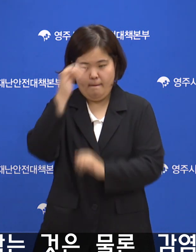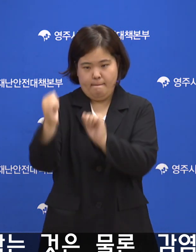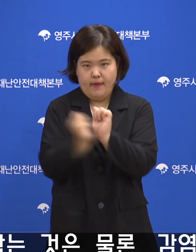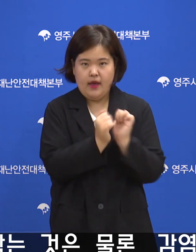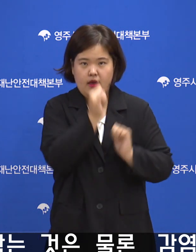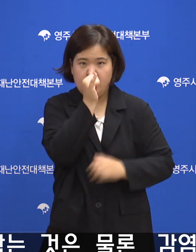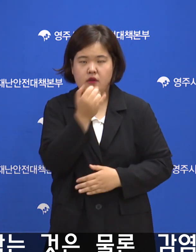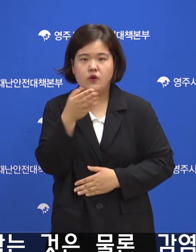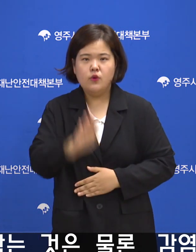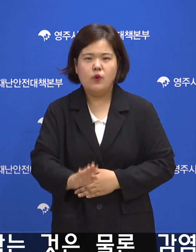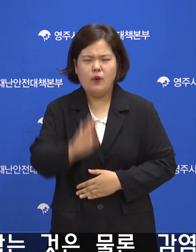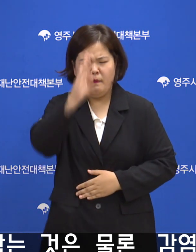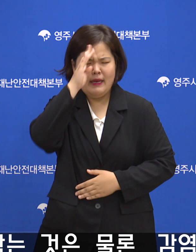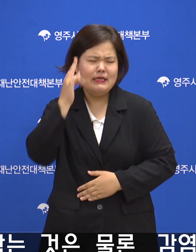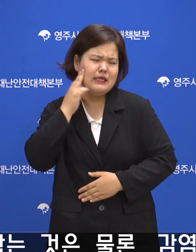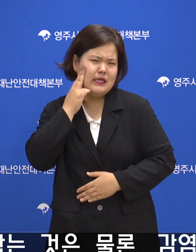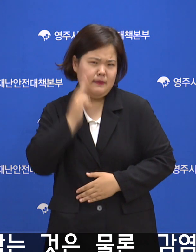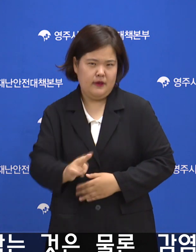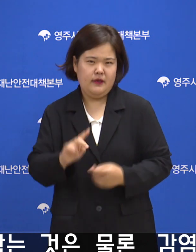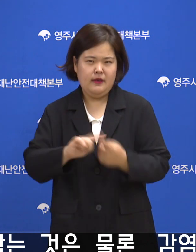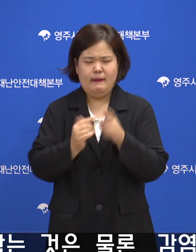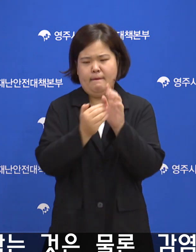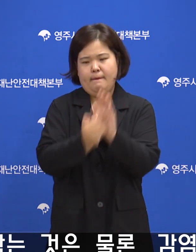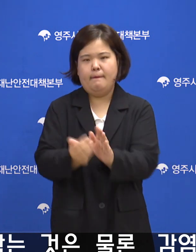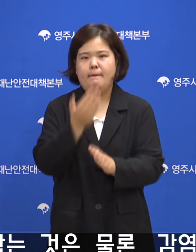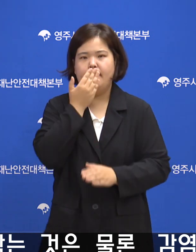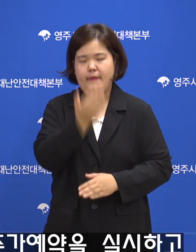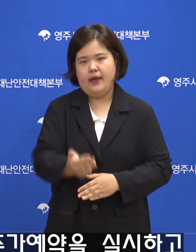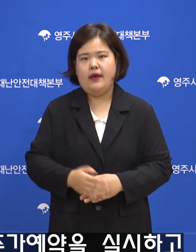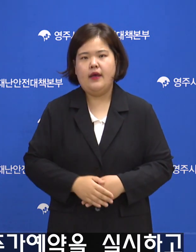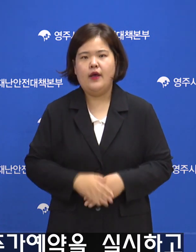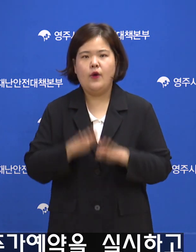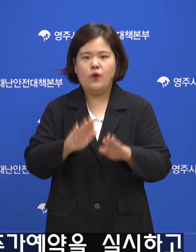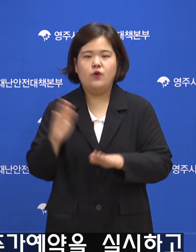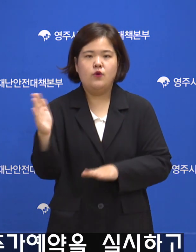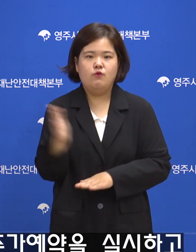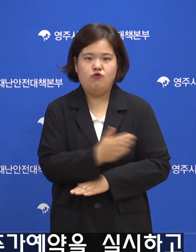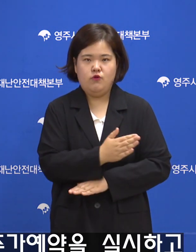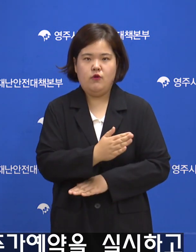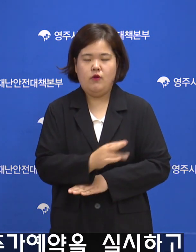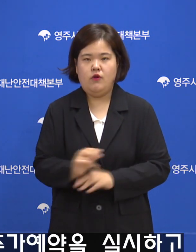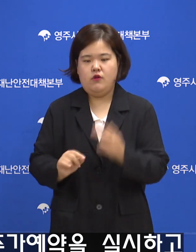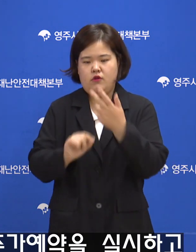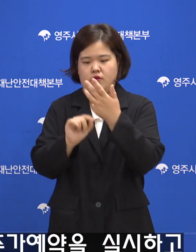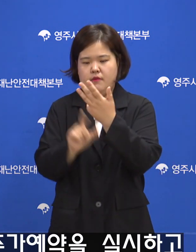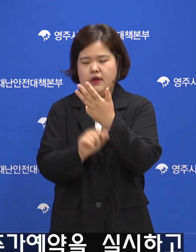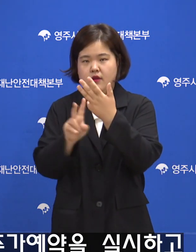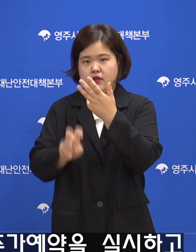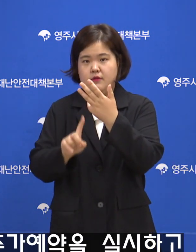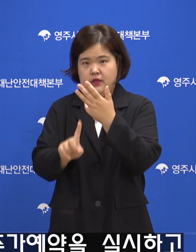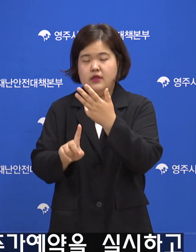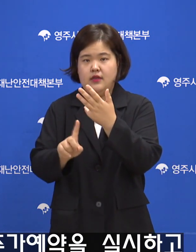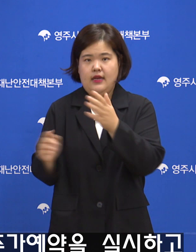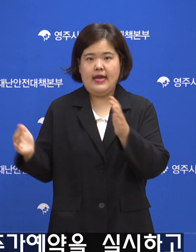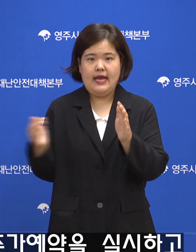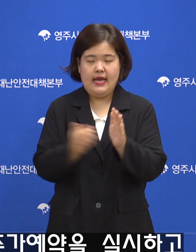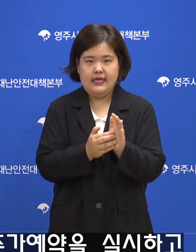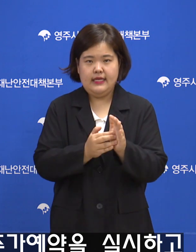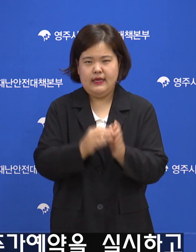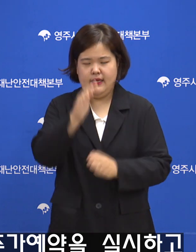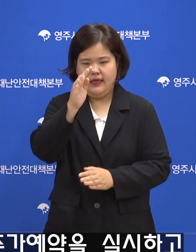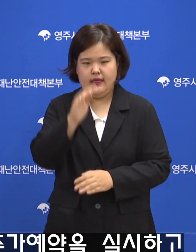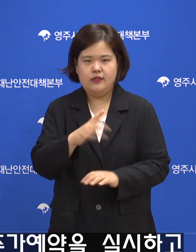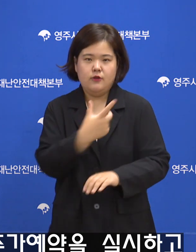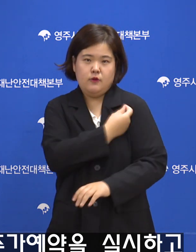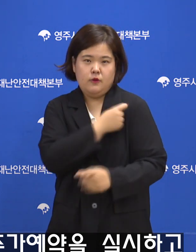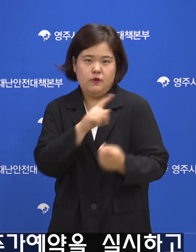경우에도 중증화를 예방할 수 있습니다. 오늘부터 21일까지 연령대별로 추가 예약을